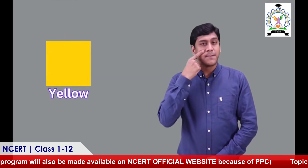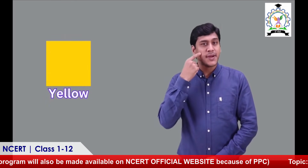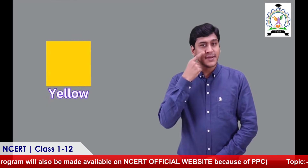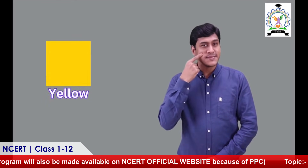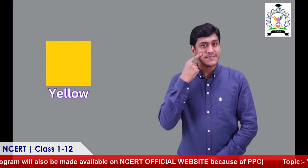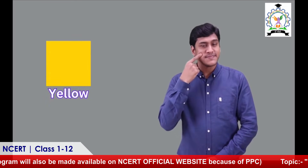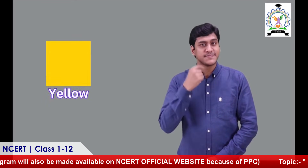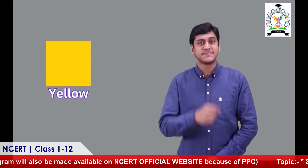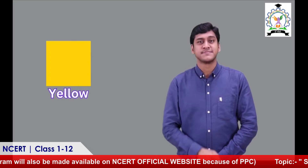पीला।